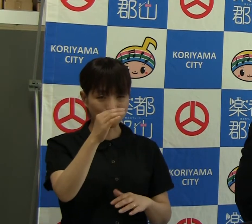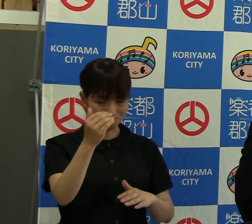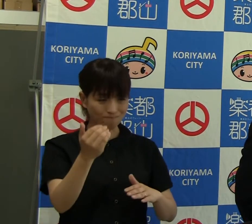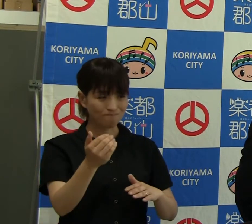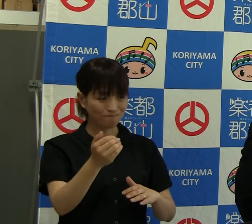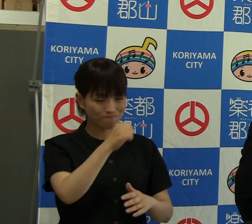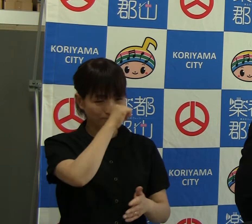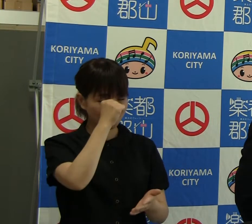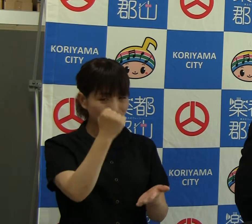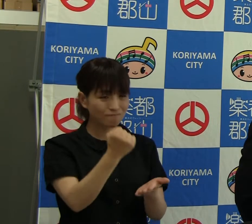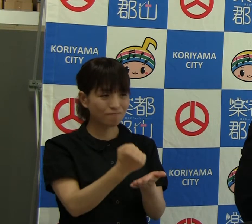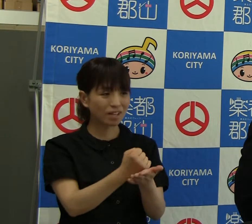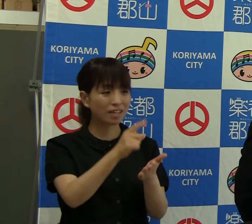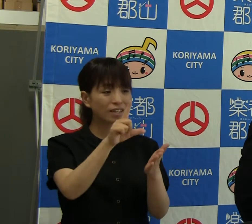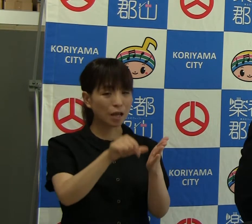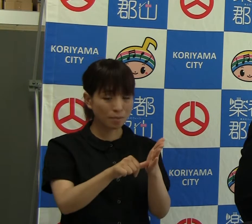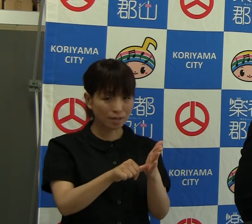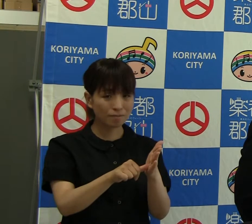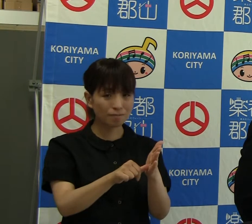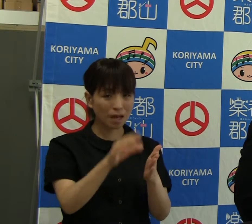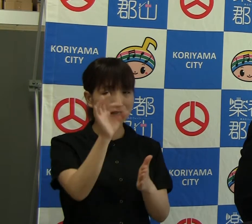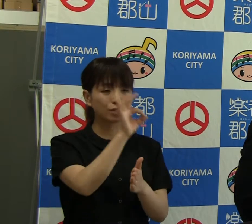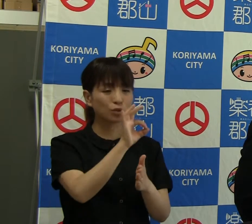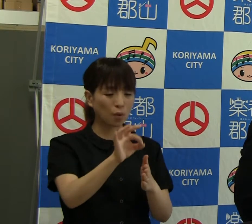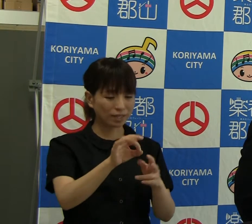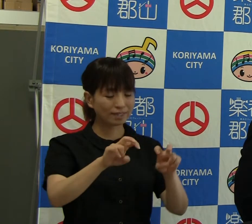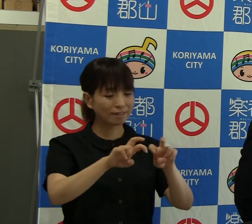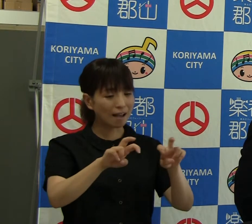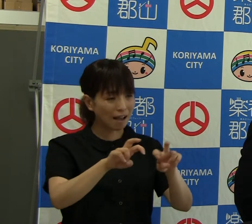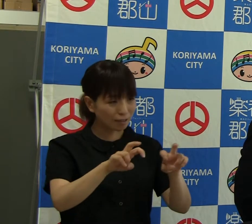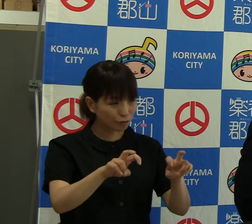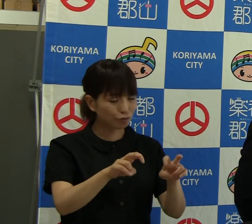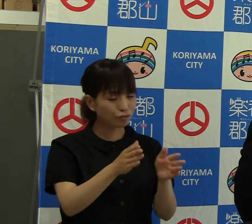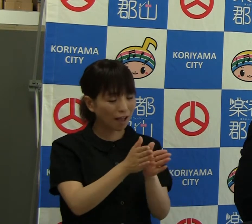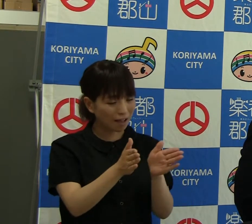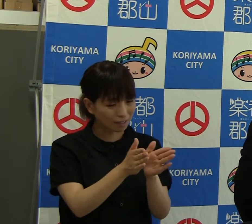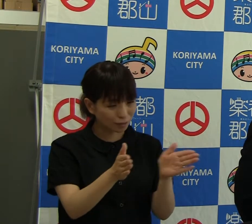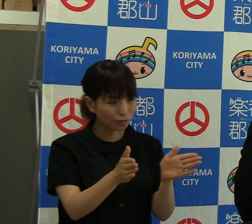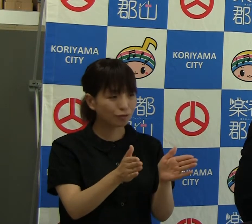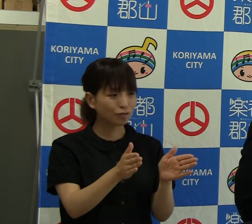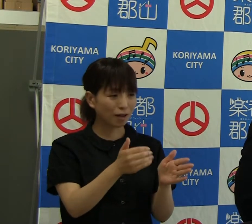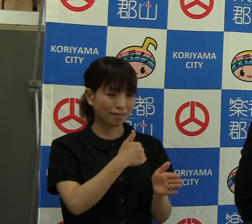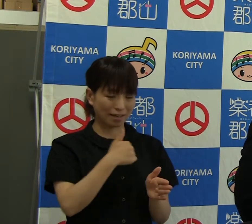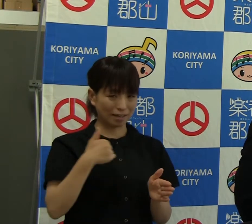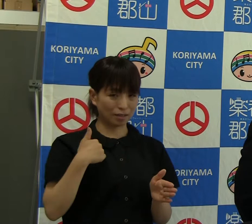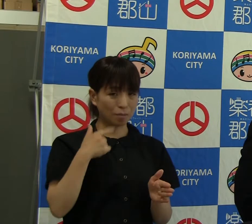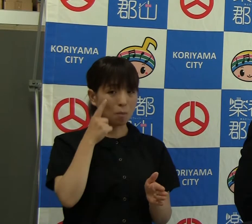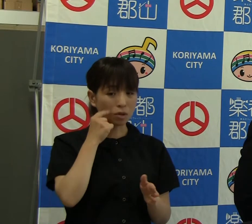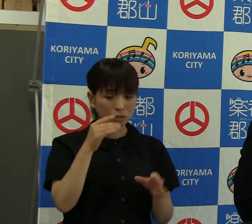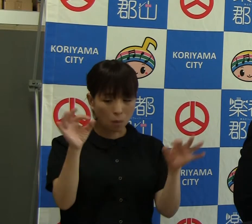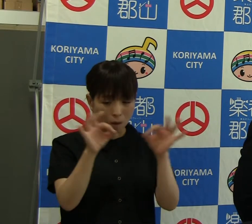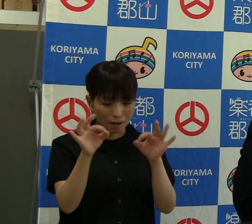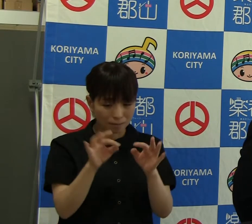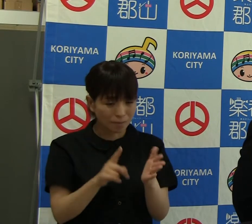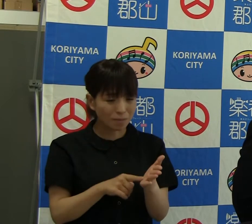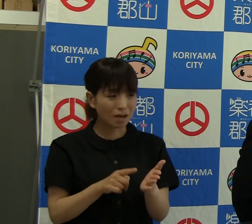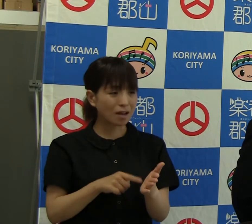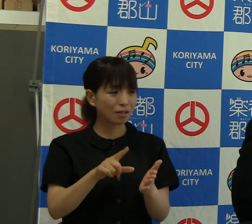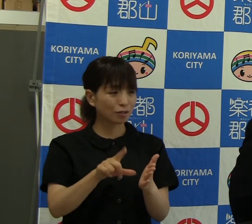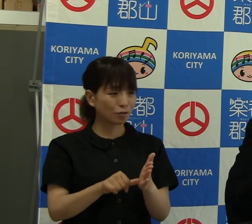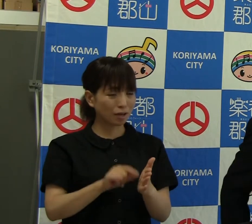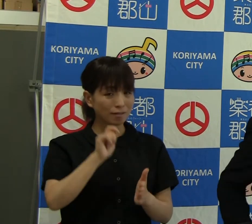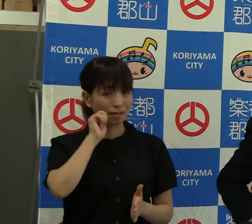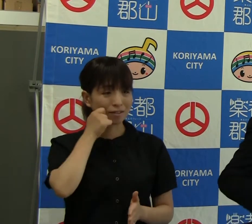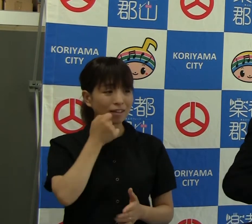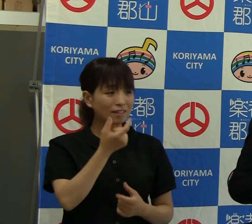なあの商品開発とかスタートアップできると思うんですけど、いかなかったらもう全然ダメじゃ